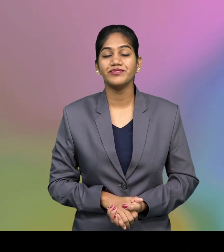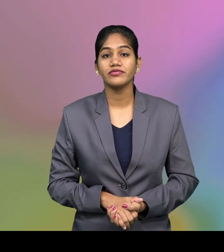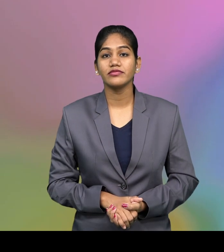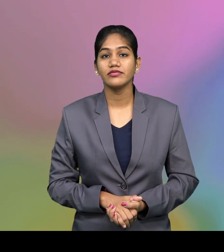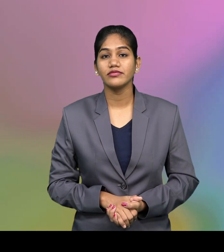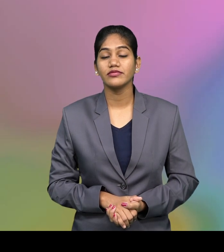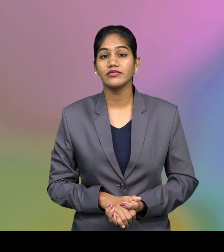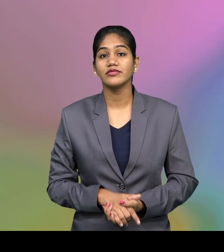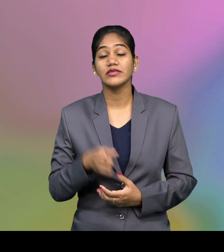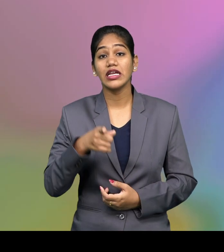విమాన ప్రమాదాలు.